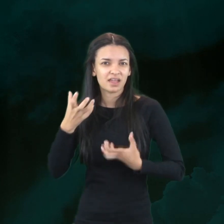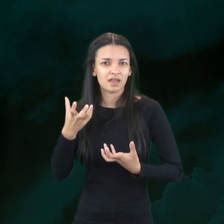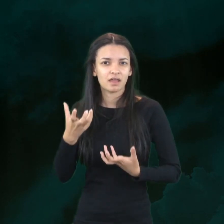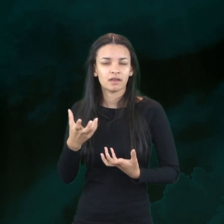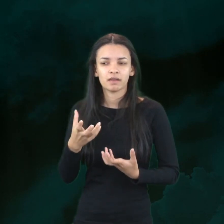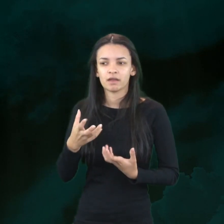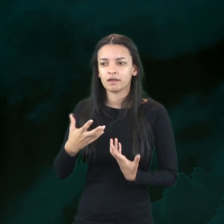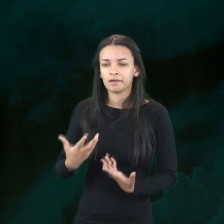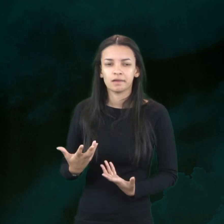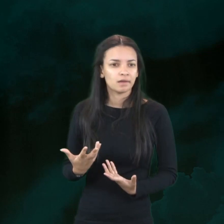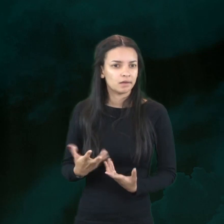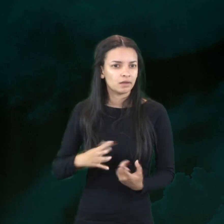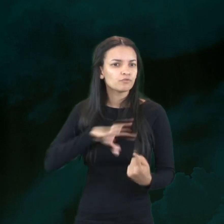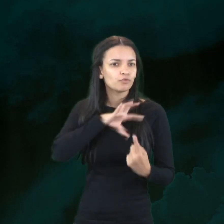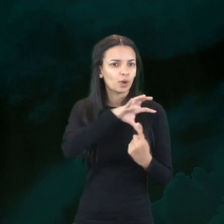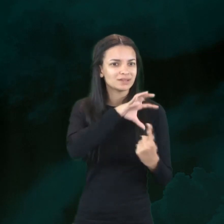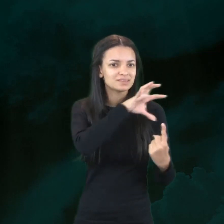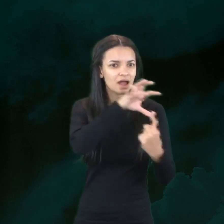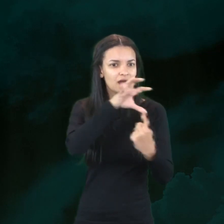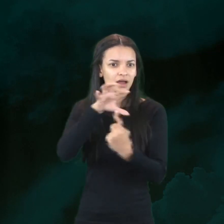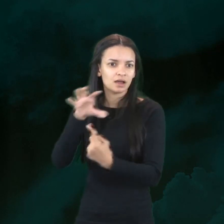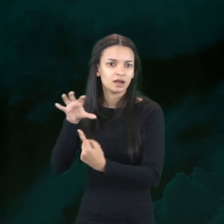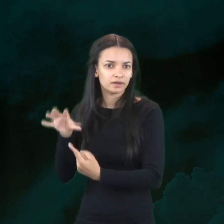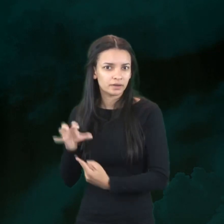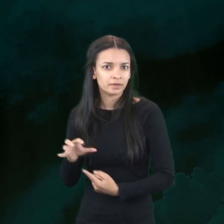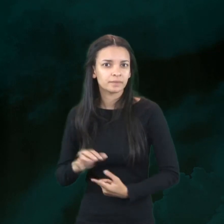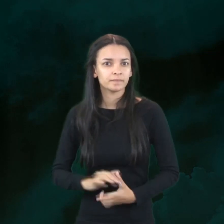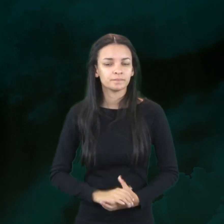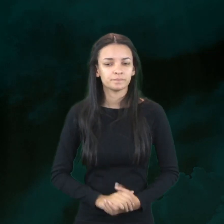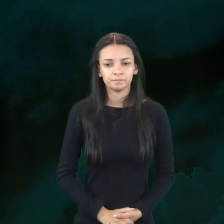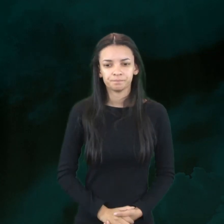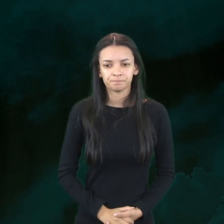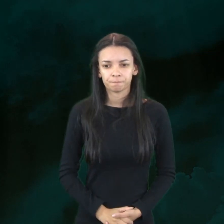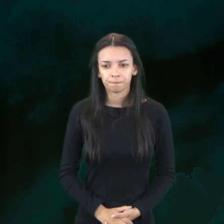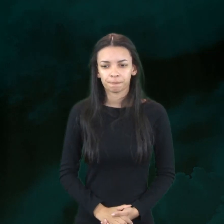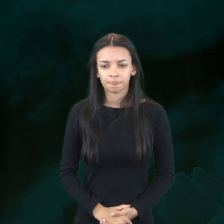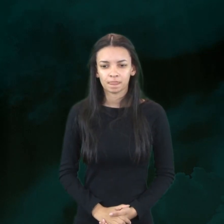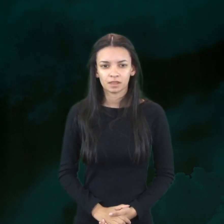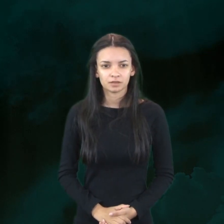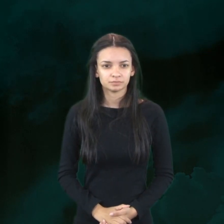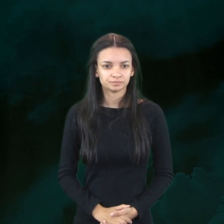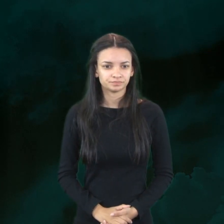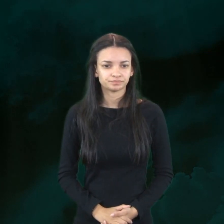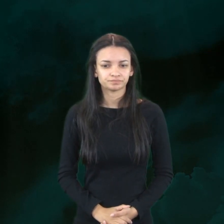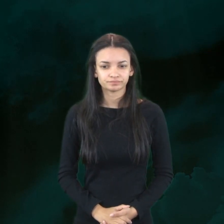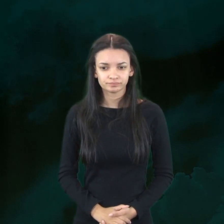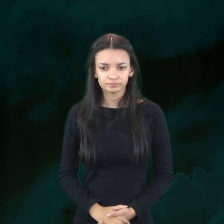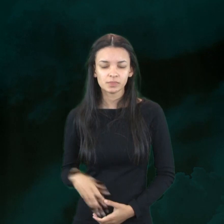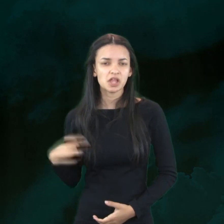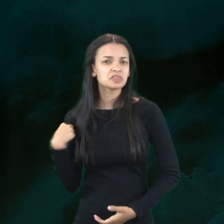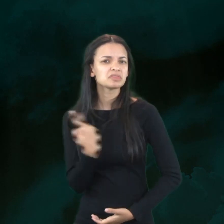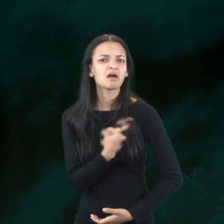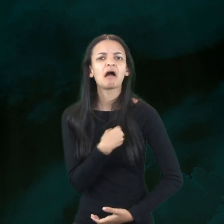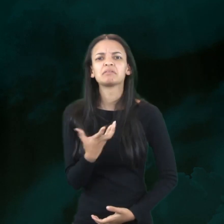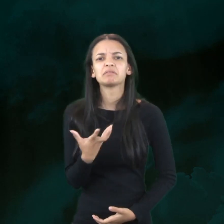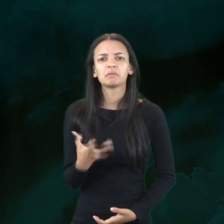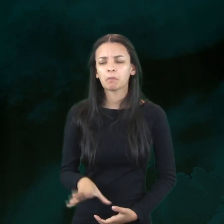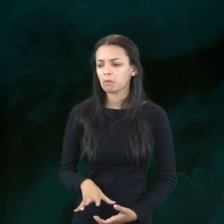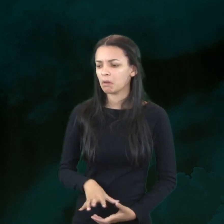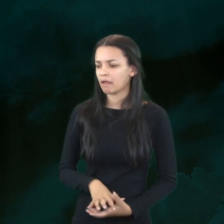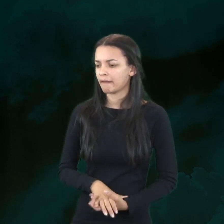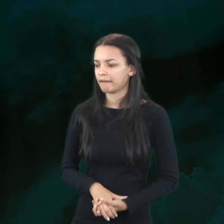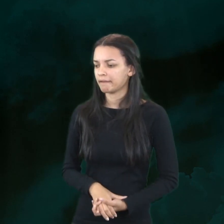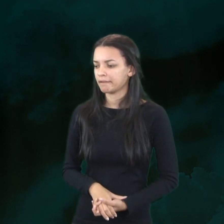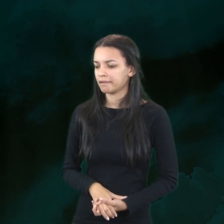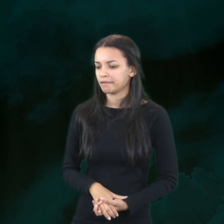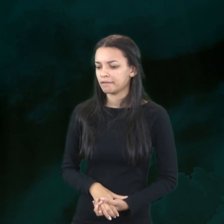influência. Queridos irmãos, nós não estamos aqui para isso. Não disputamos território, não disputamos eleitorado com